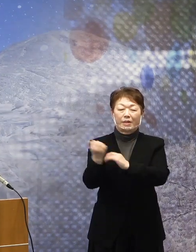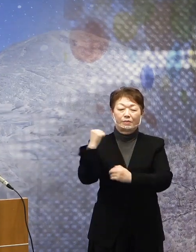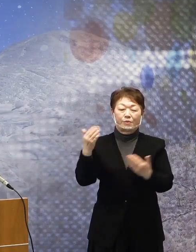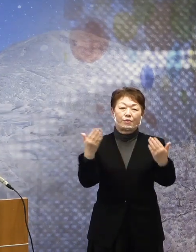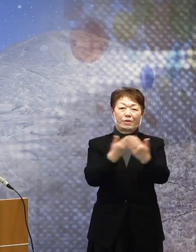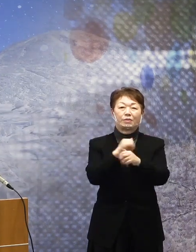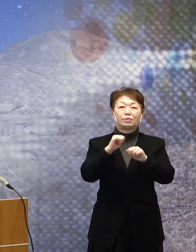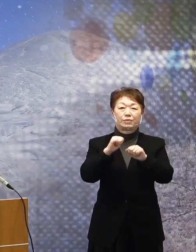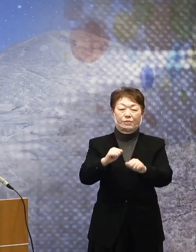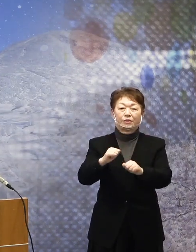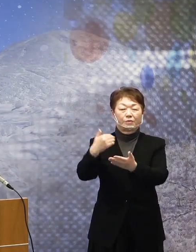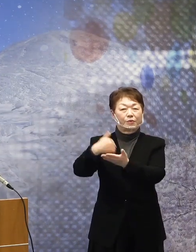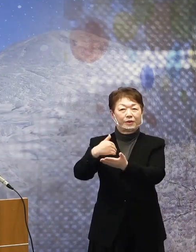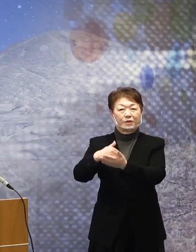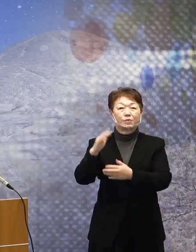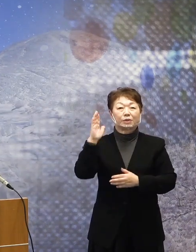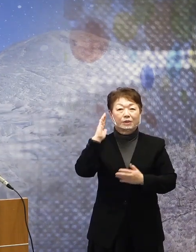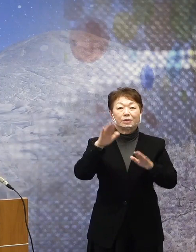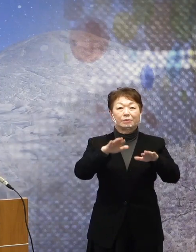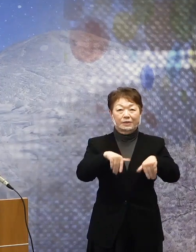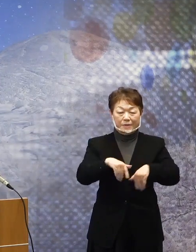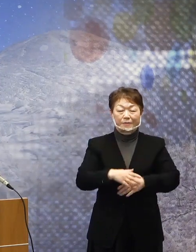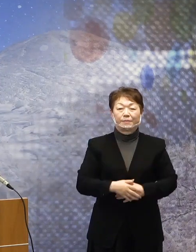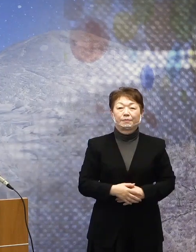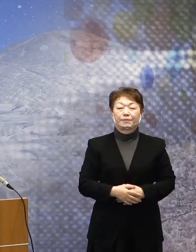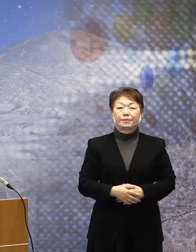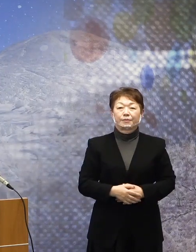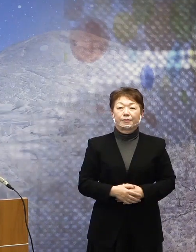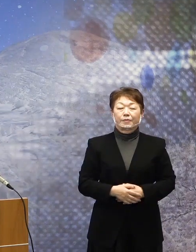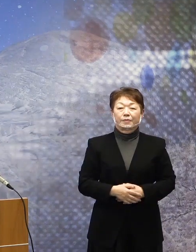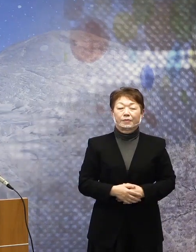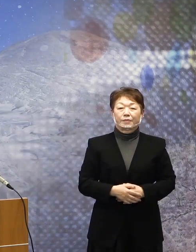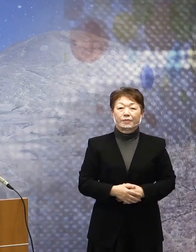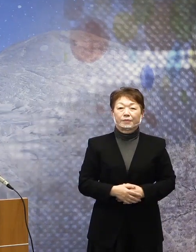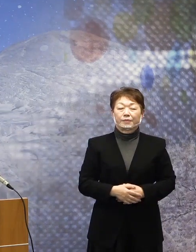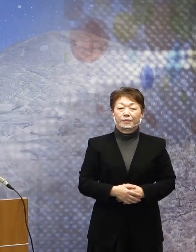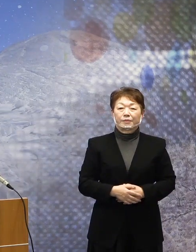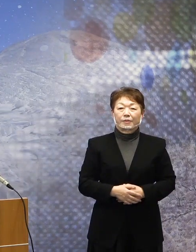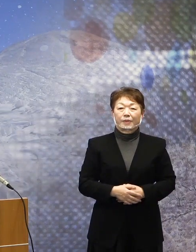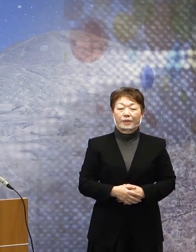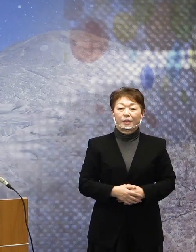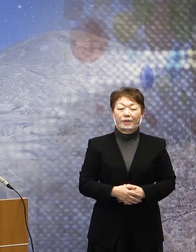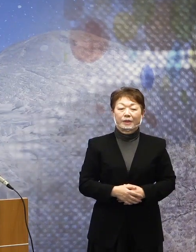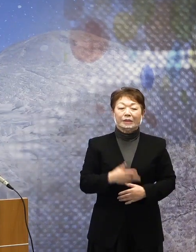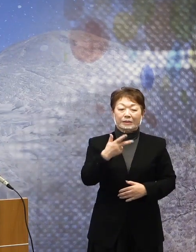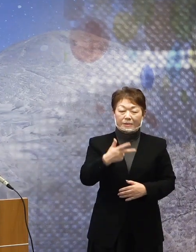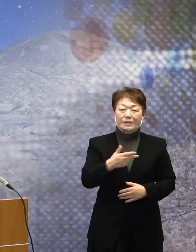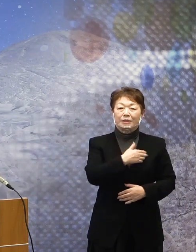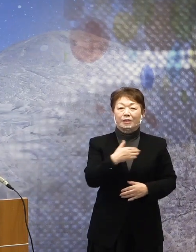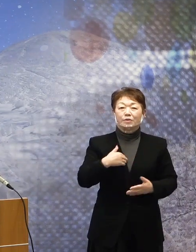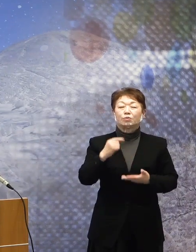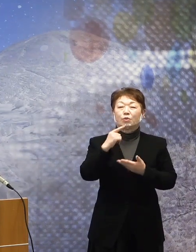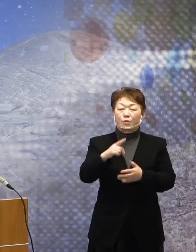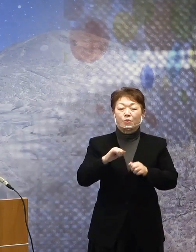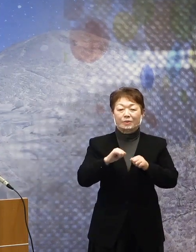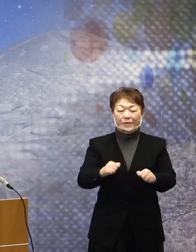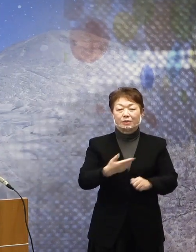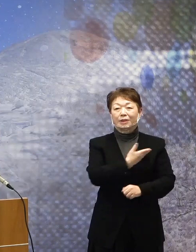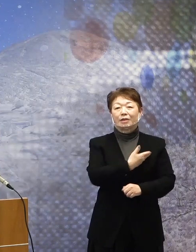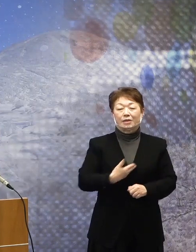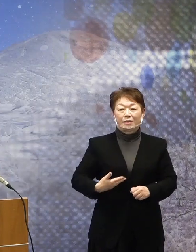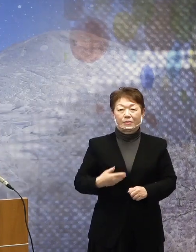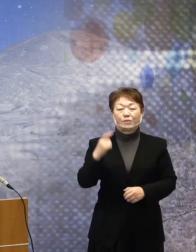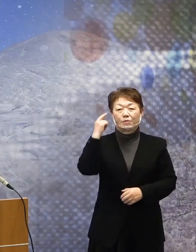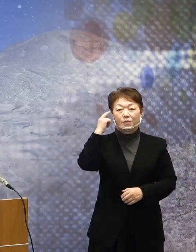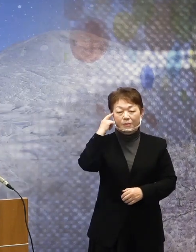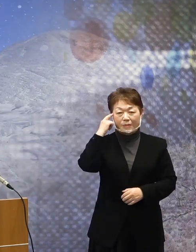していくというお話があったやに伺ってますので、そうした私どもの用いる権能でこれをやっていくしかないですし、